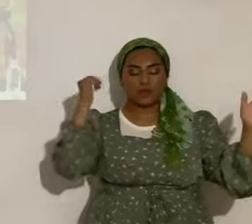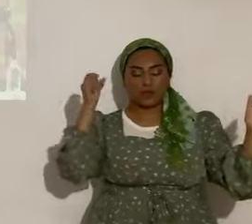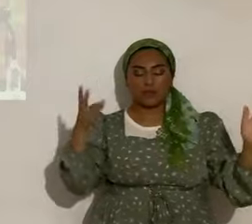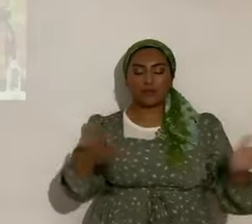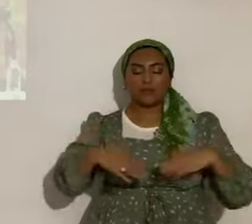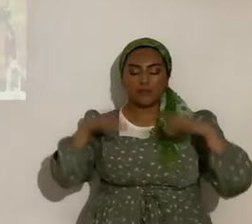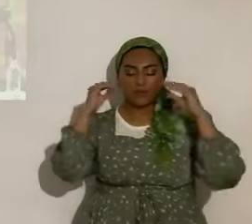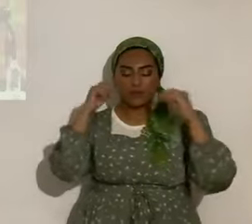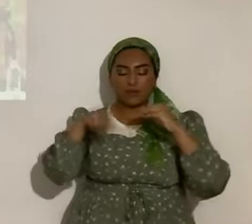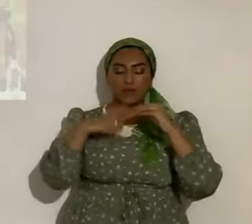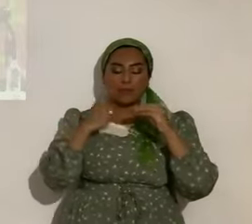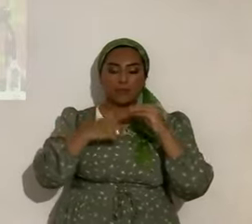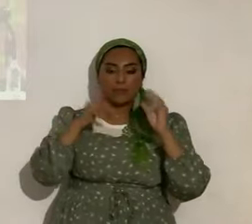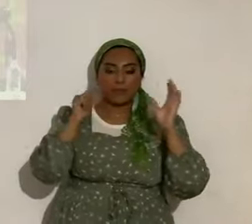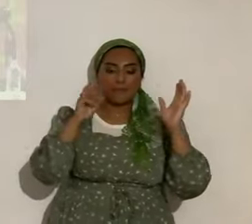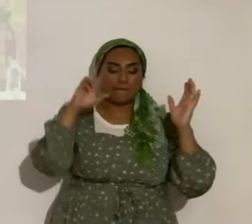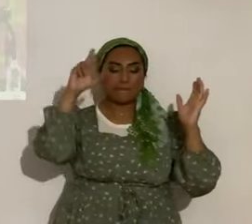predica la Torah, no se cobra,